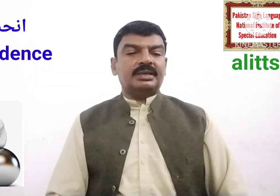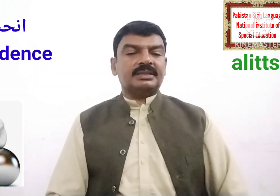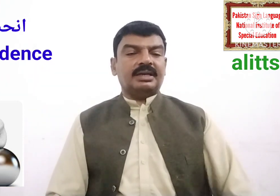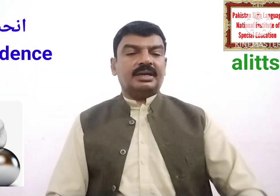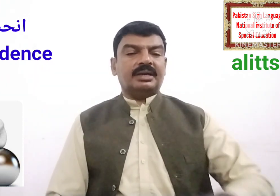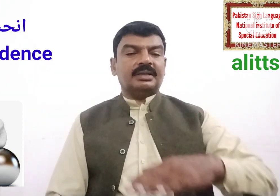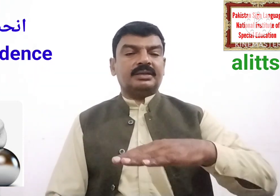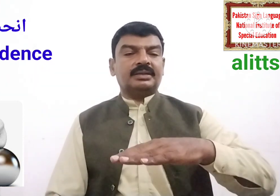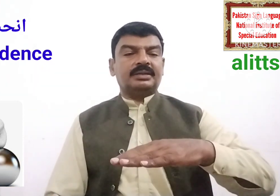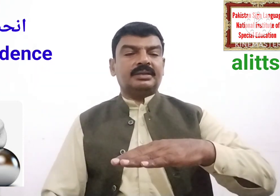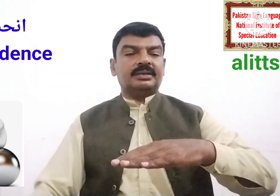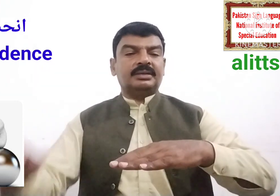इनहिसार,